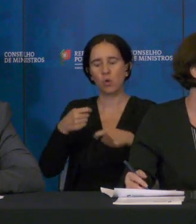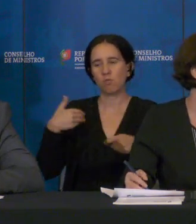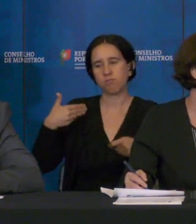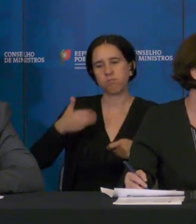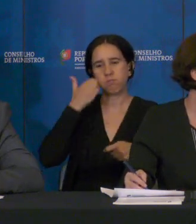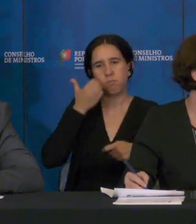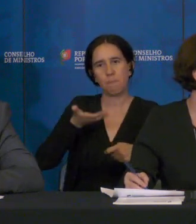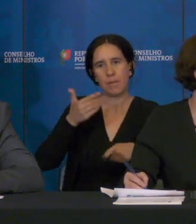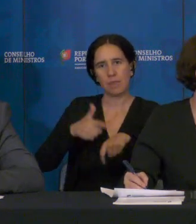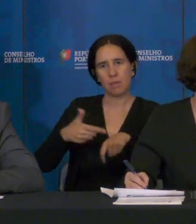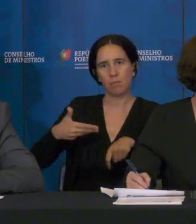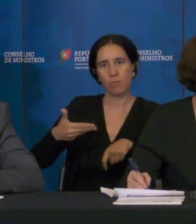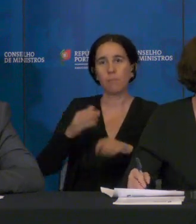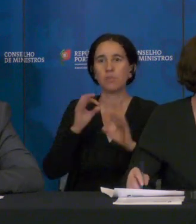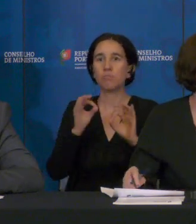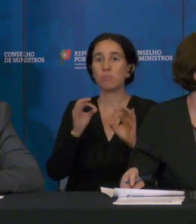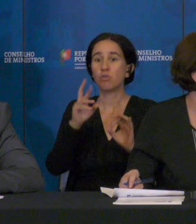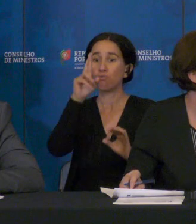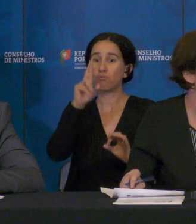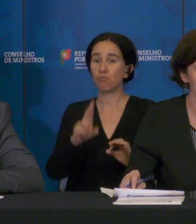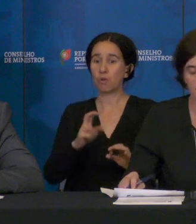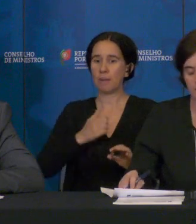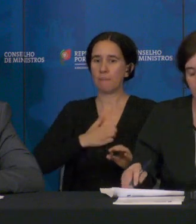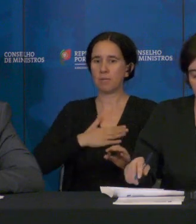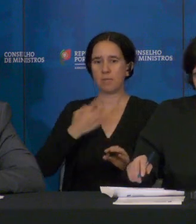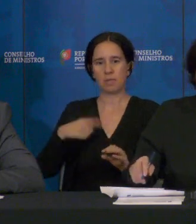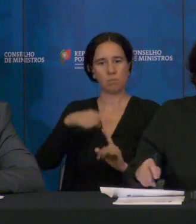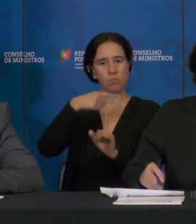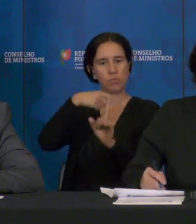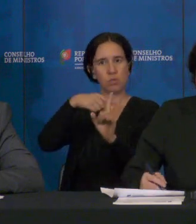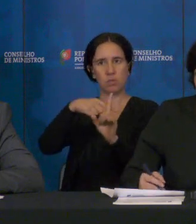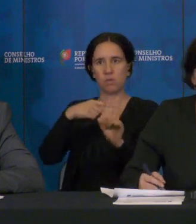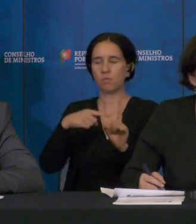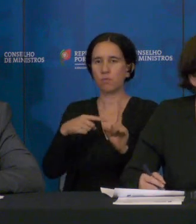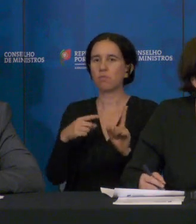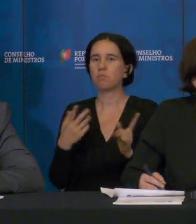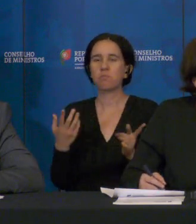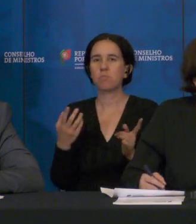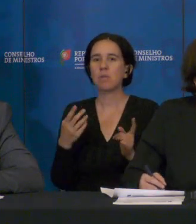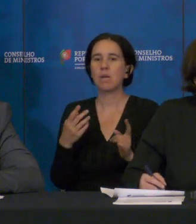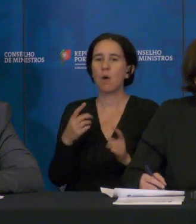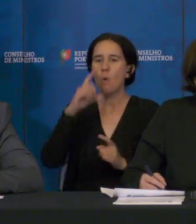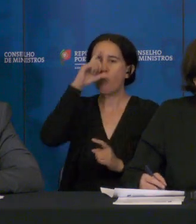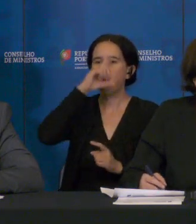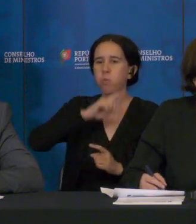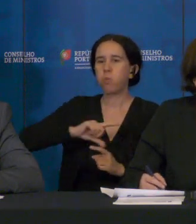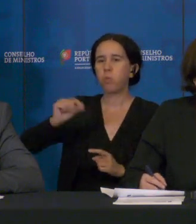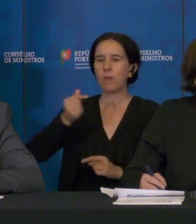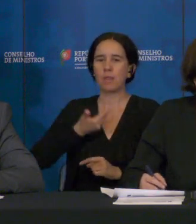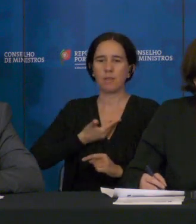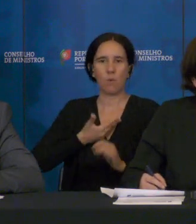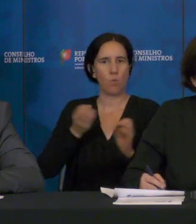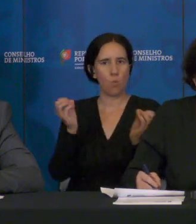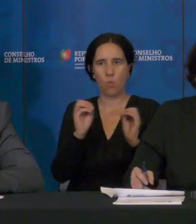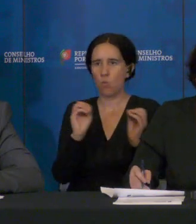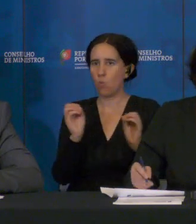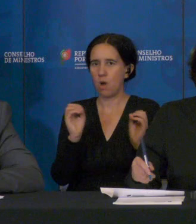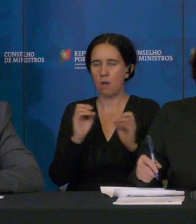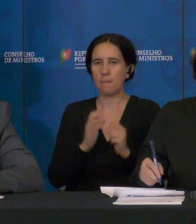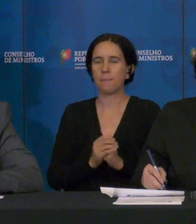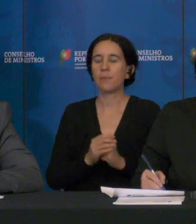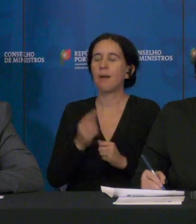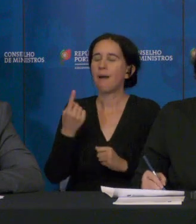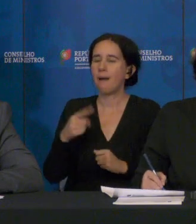tempos. Mas a situação líquida da empresa é positiva, não tem um nível elevado de dívida.